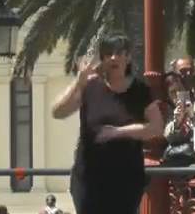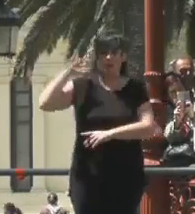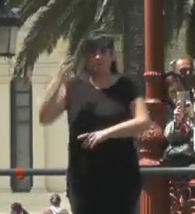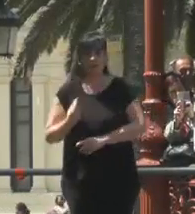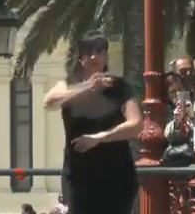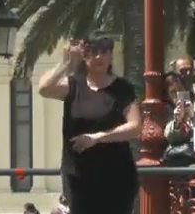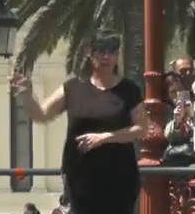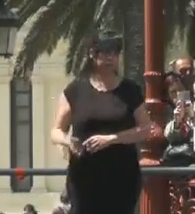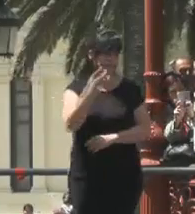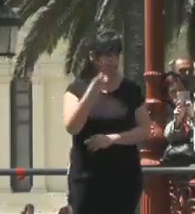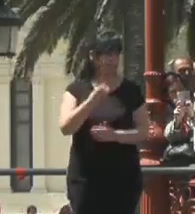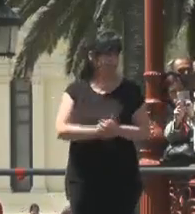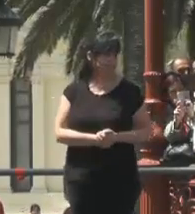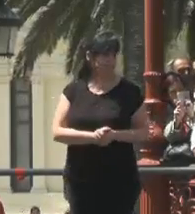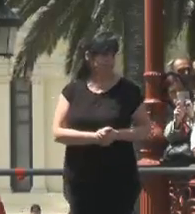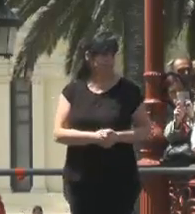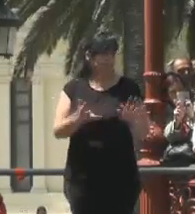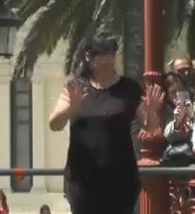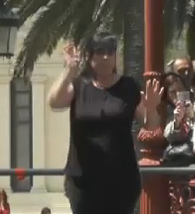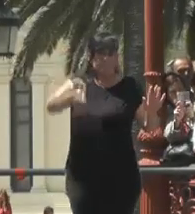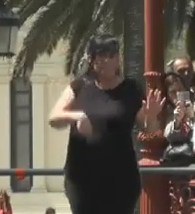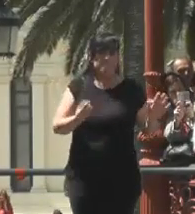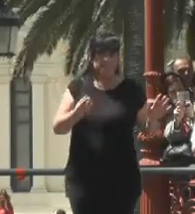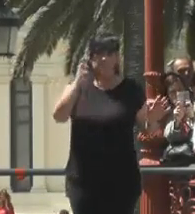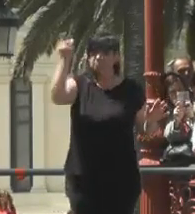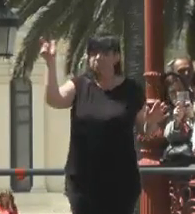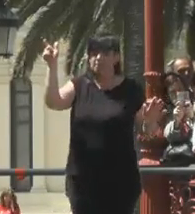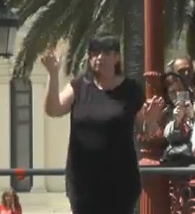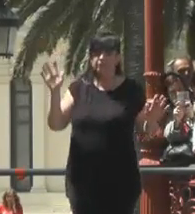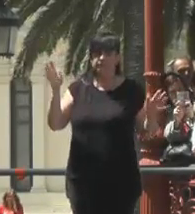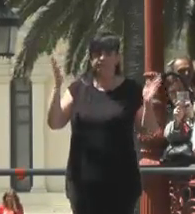pero también con aquellos pueblos